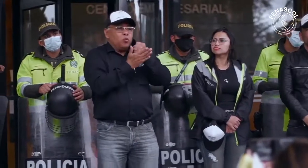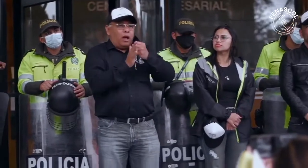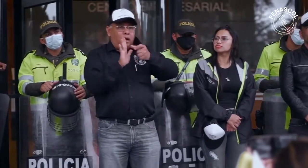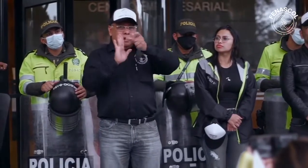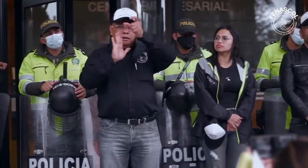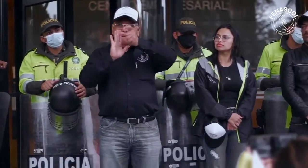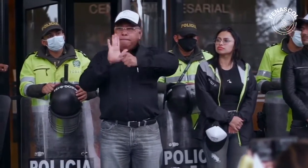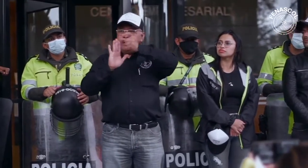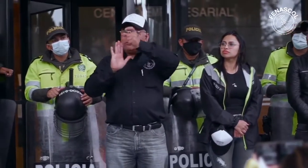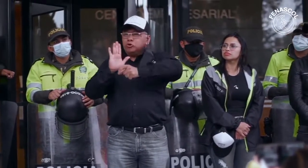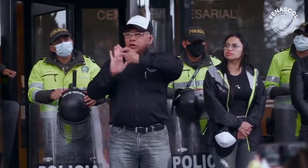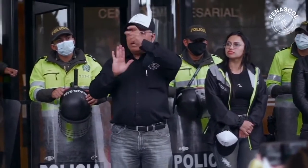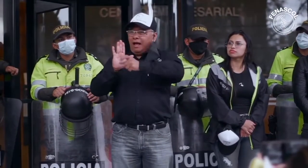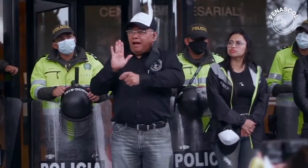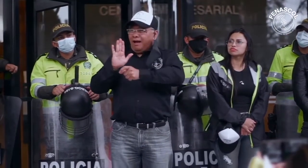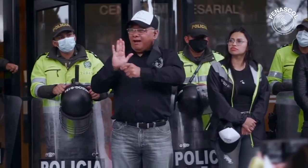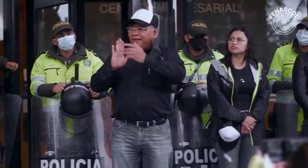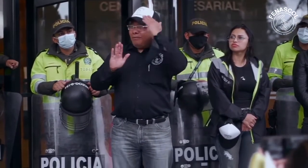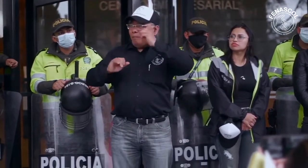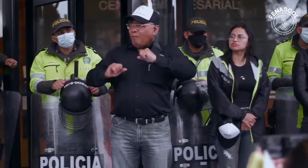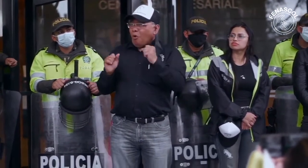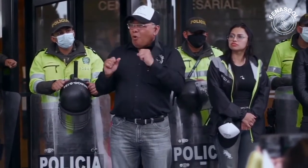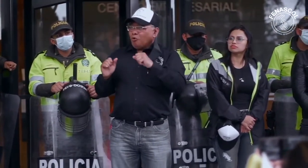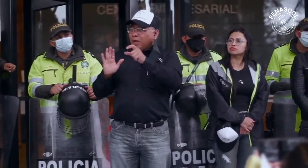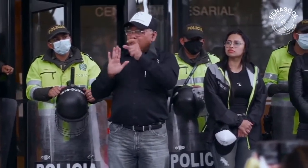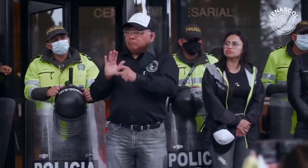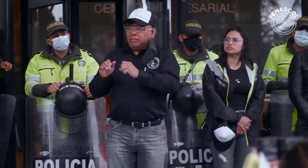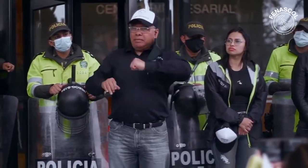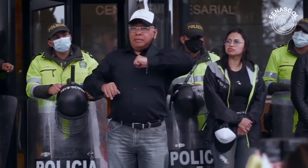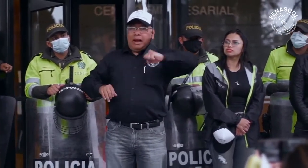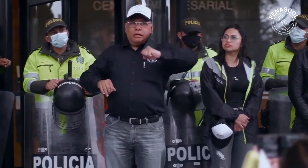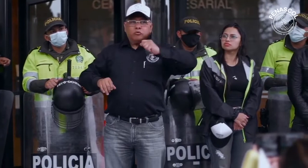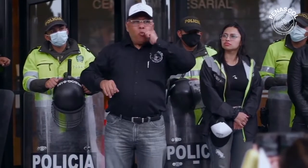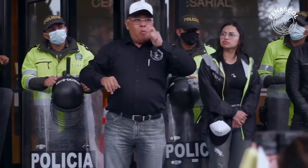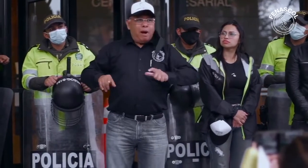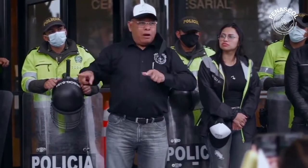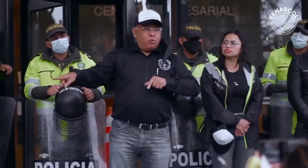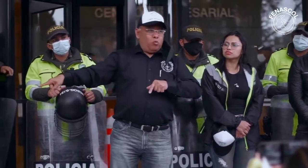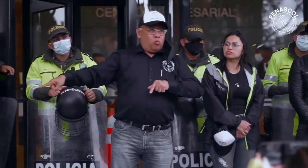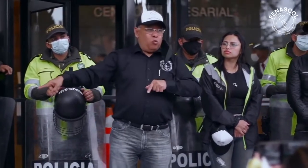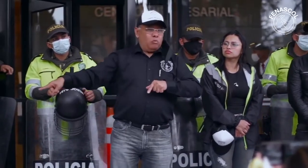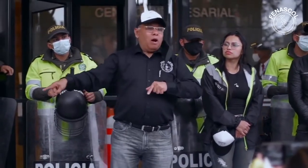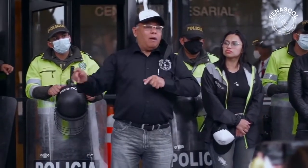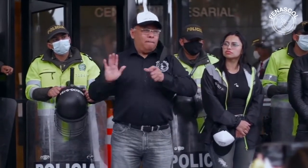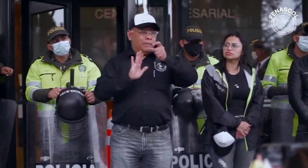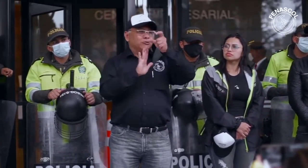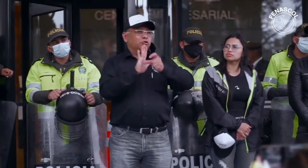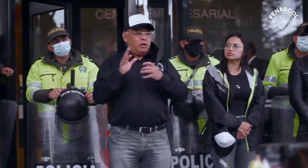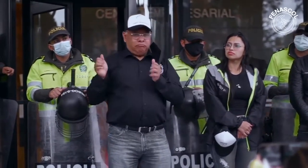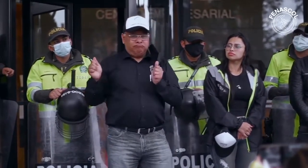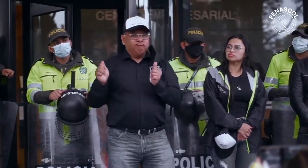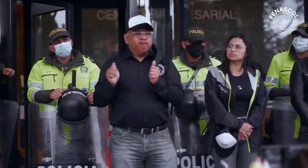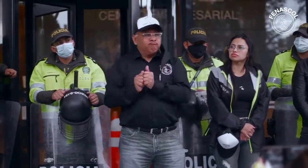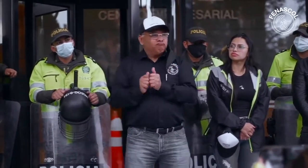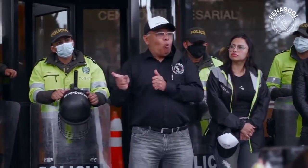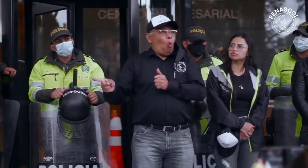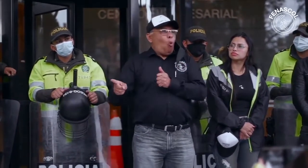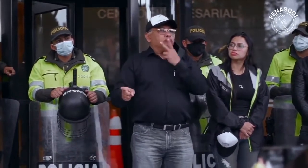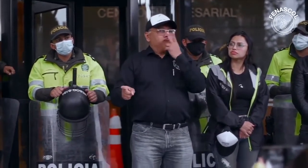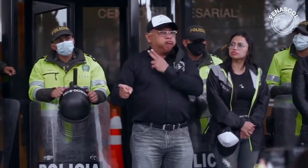es que contamos con la ayuda de la Personería de Bogotá. Del área de derechos humanos